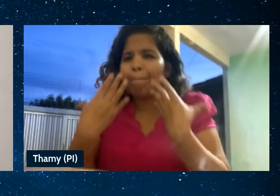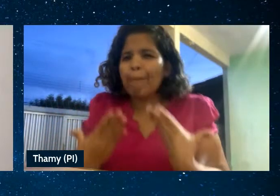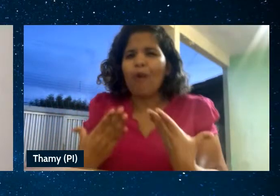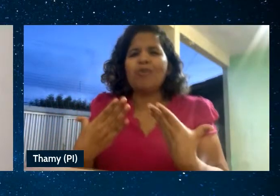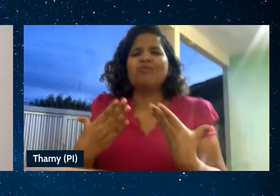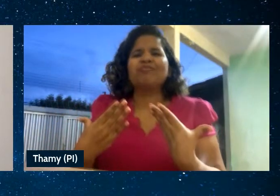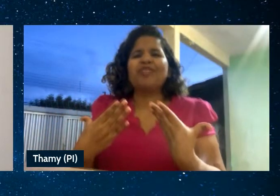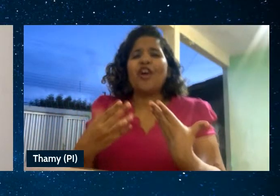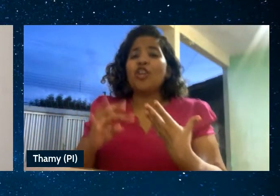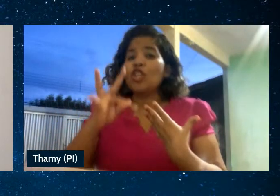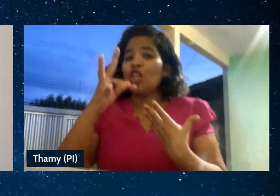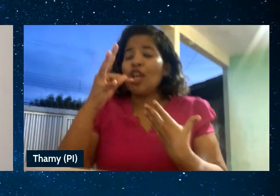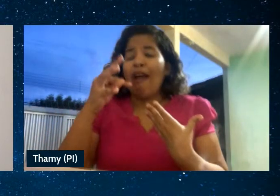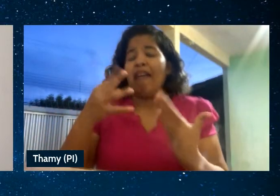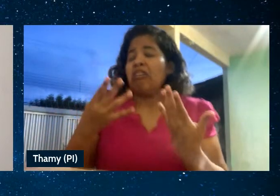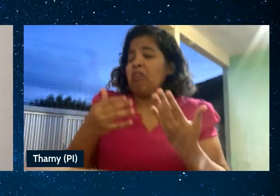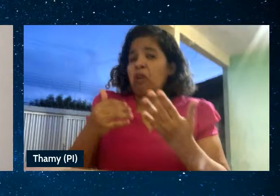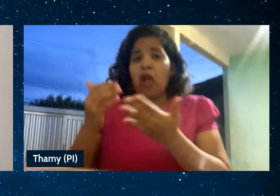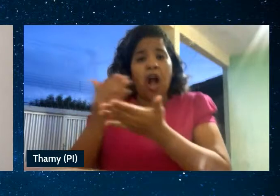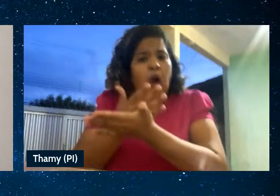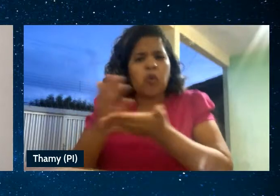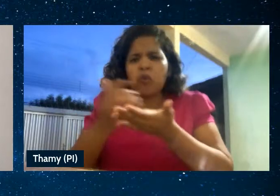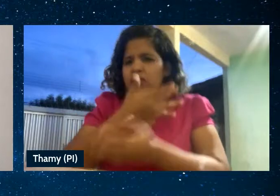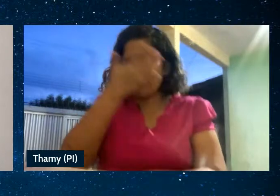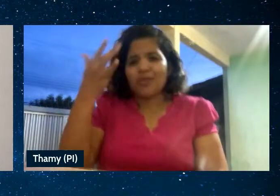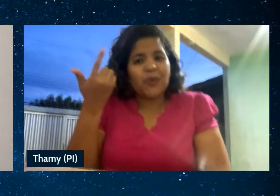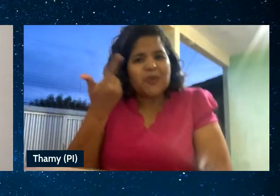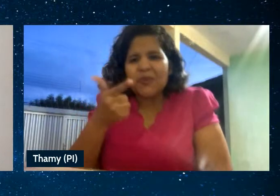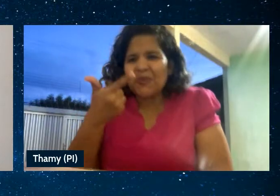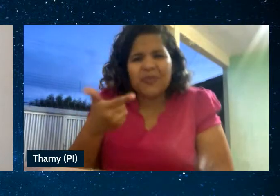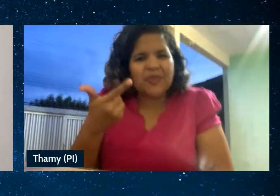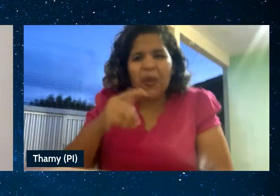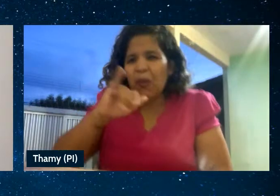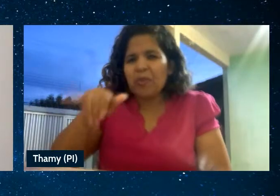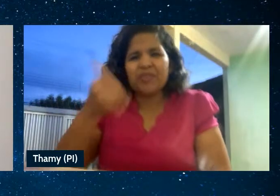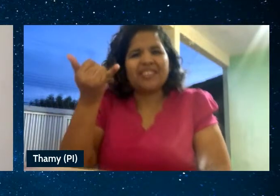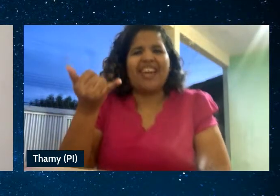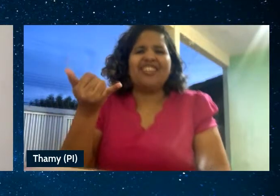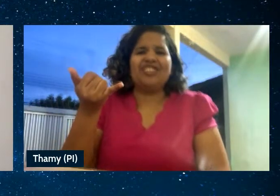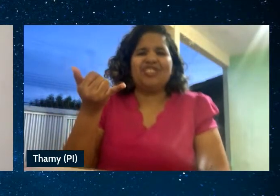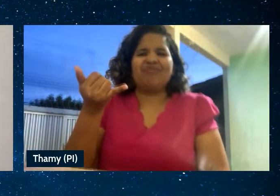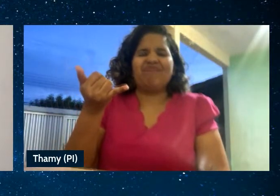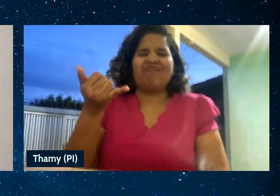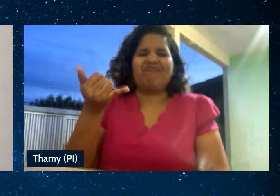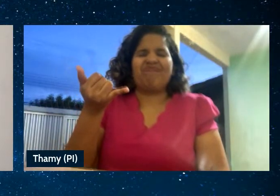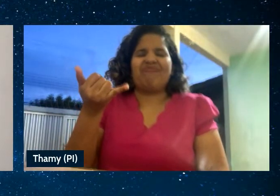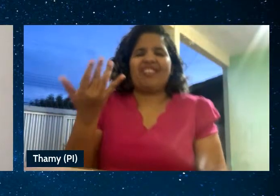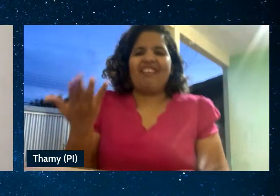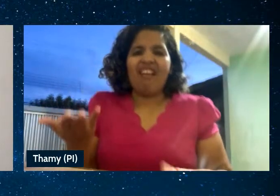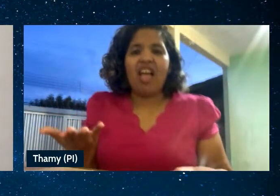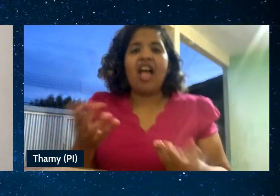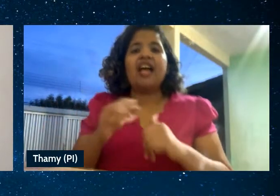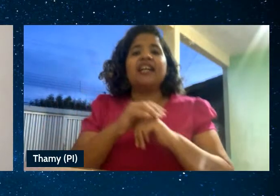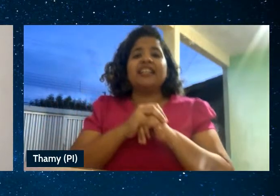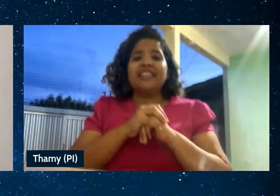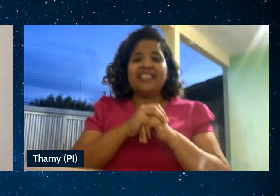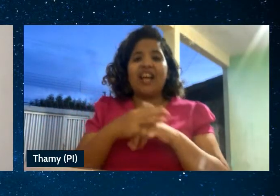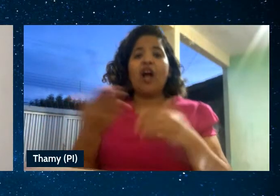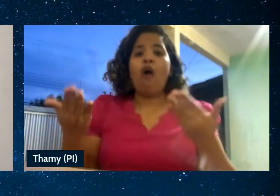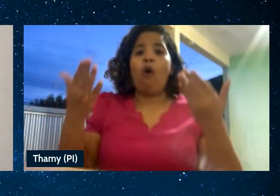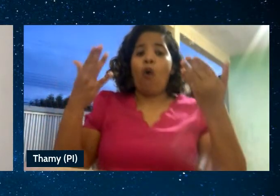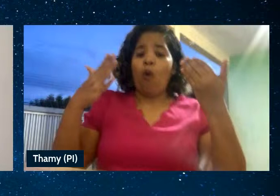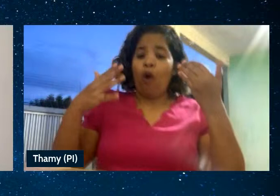todos têm oportunidade de alcançar repositório de